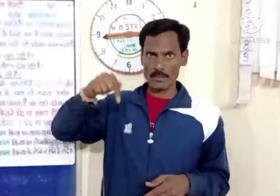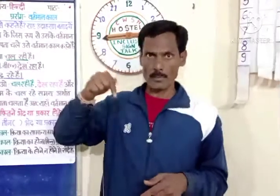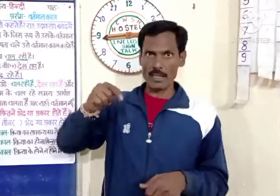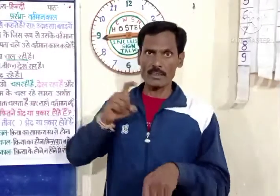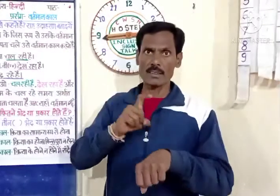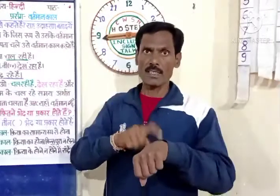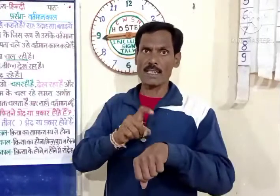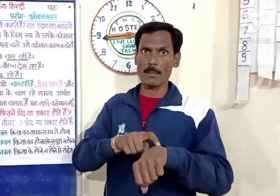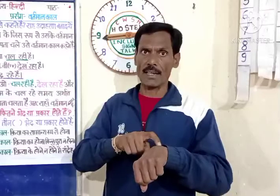वर्तमान समय